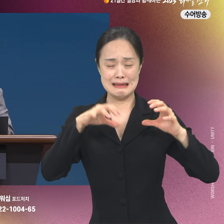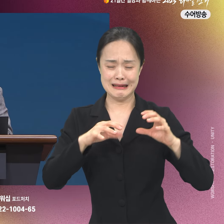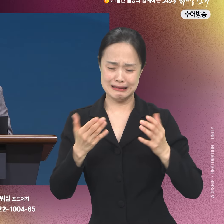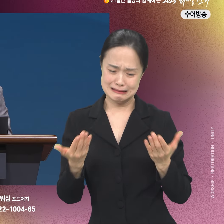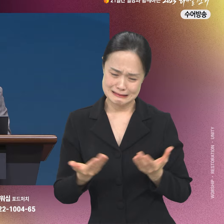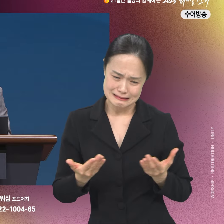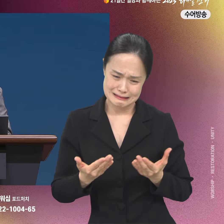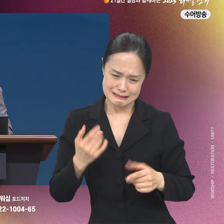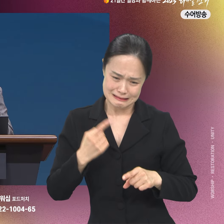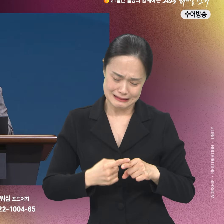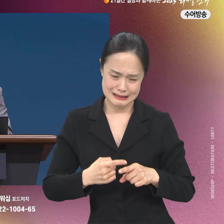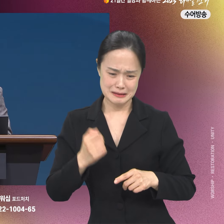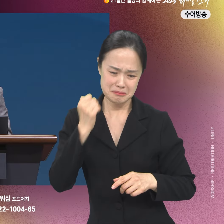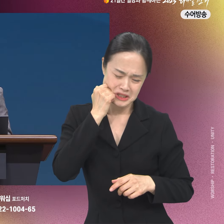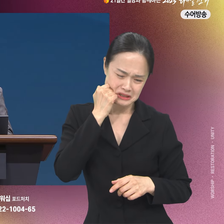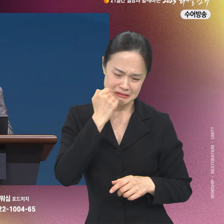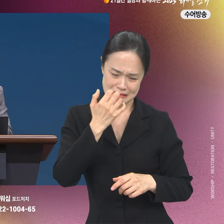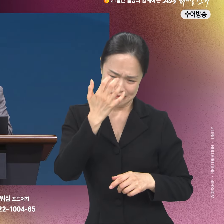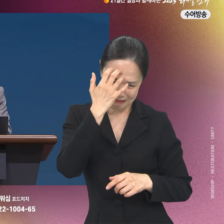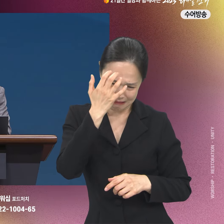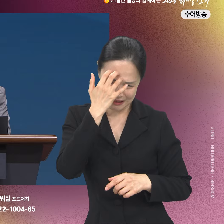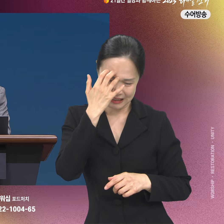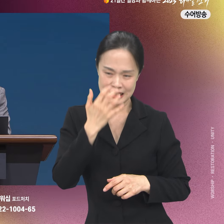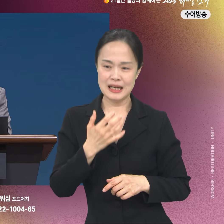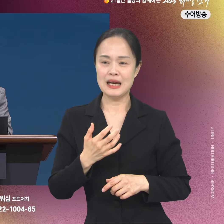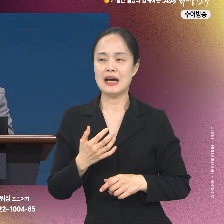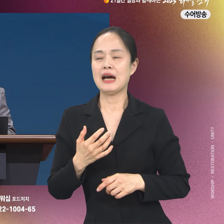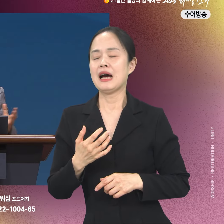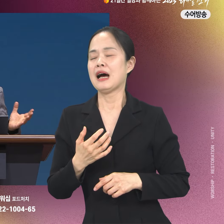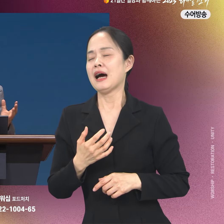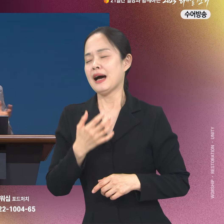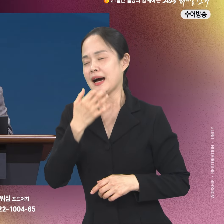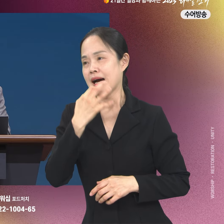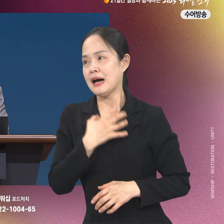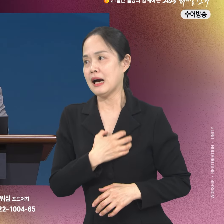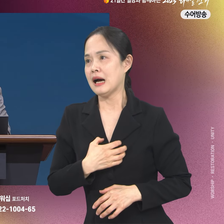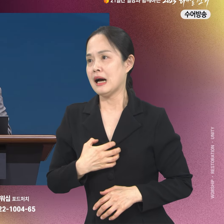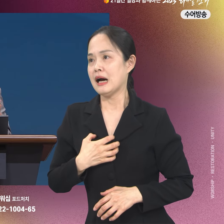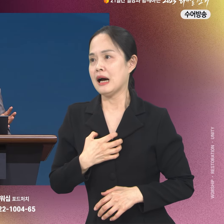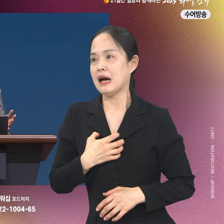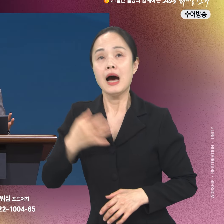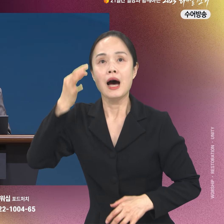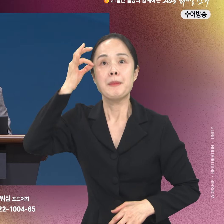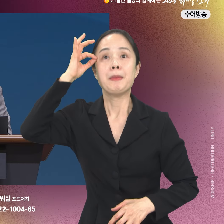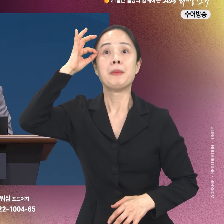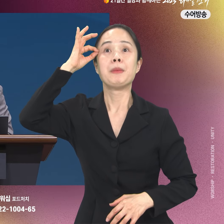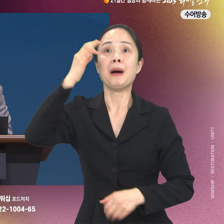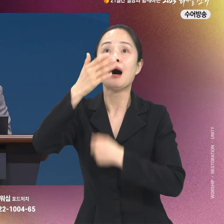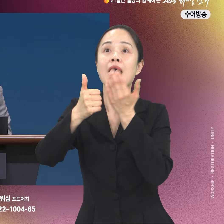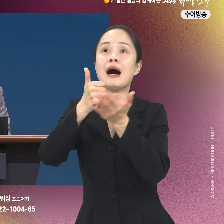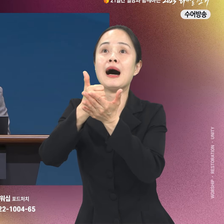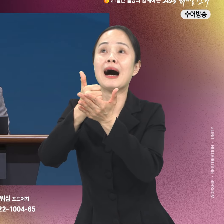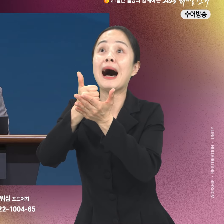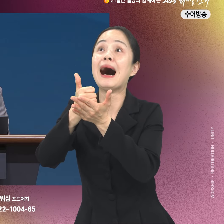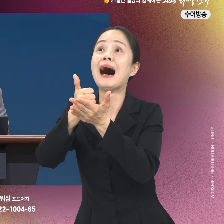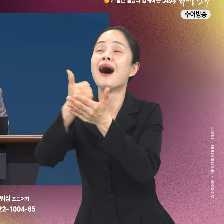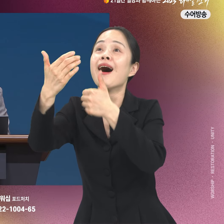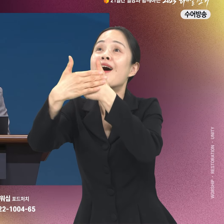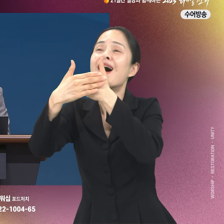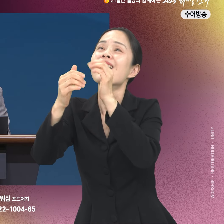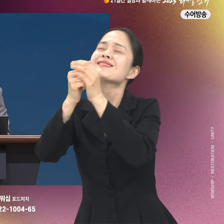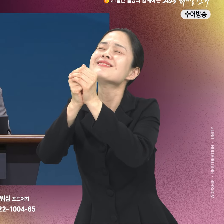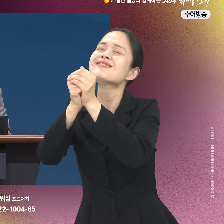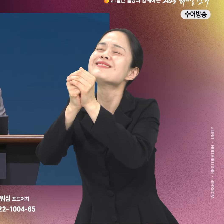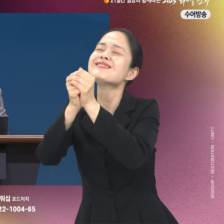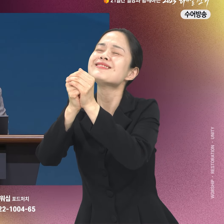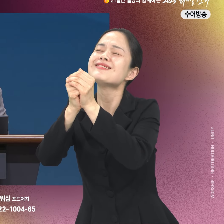찾아서 해결해 보려고 하다 안 되면 기도하는 그거를 안 하게 됐어요.